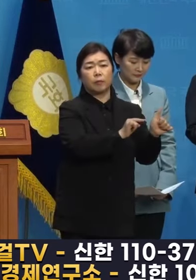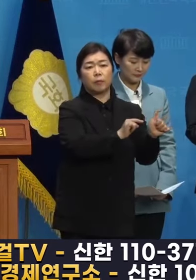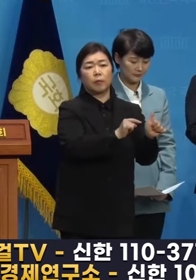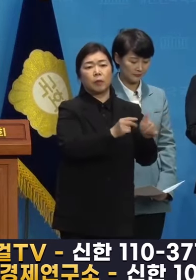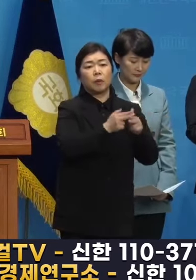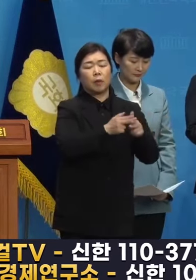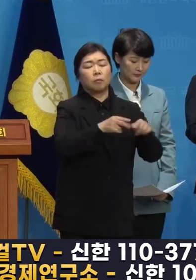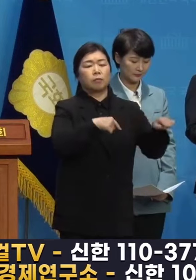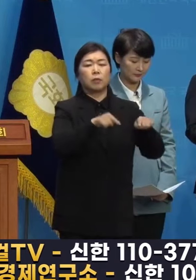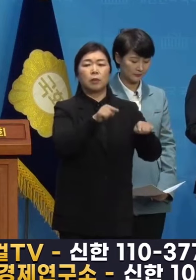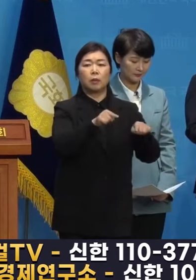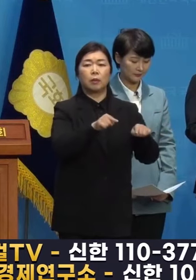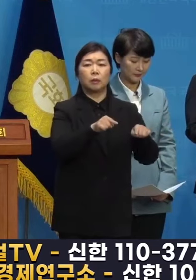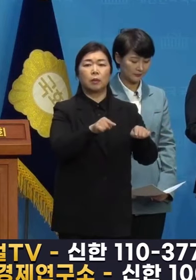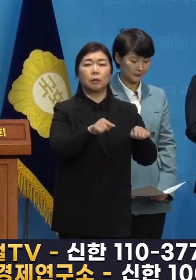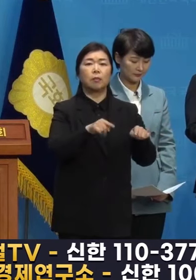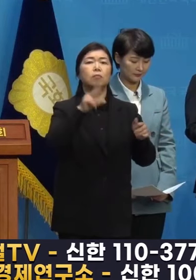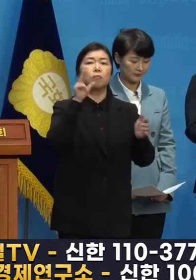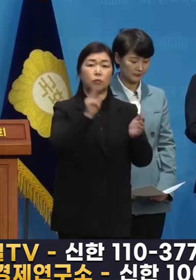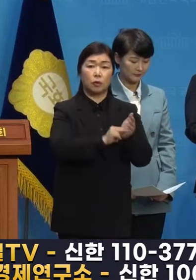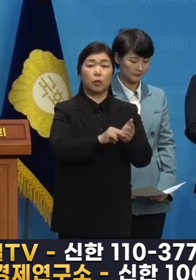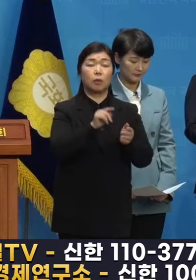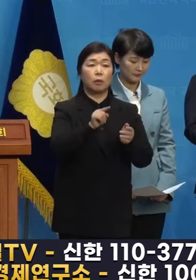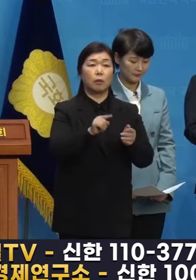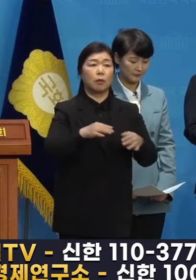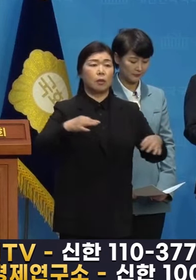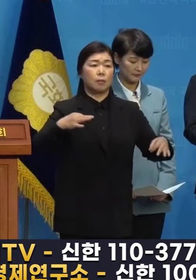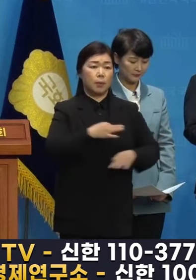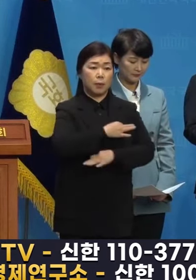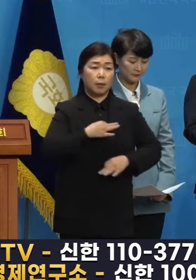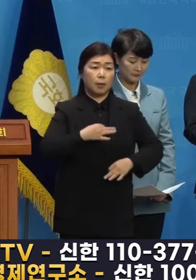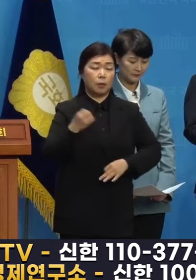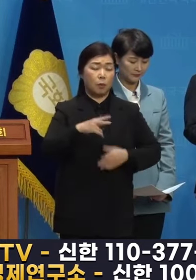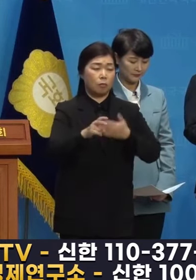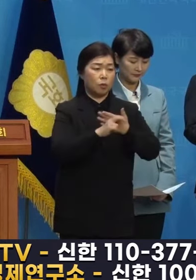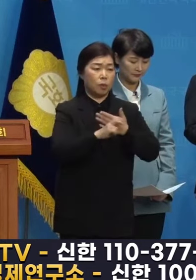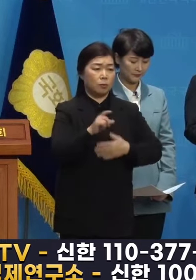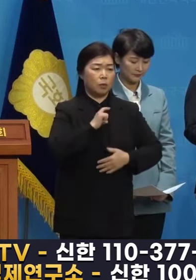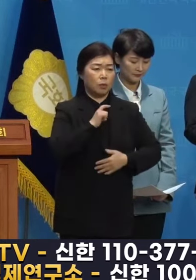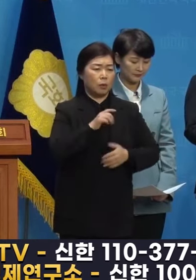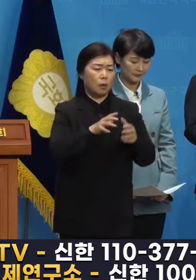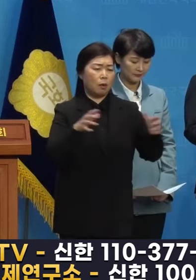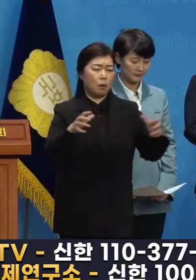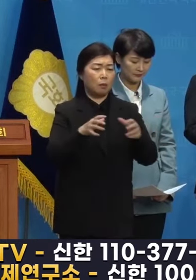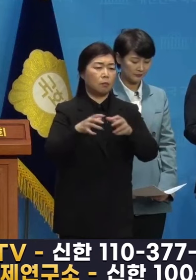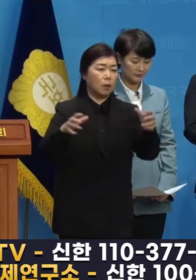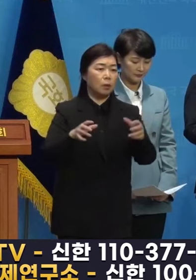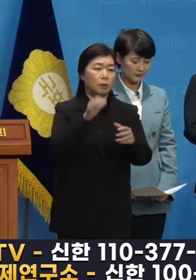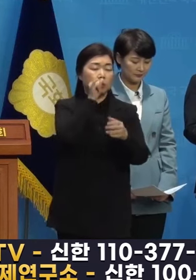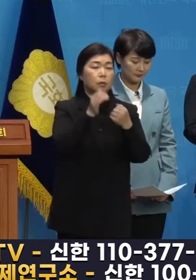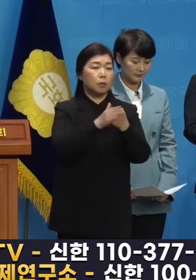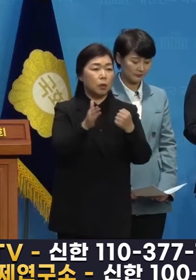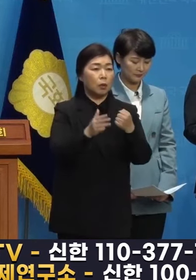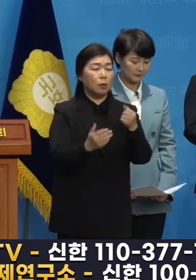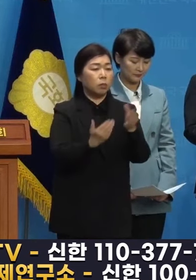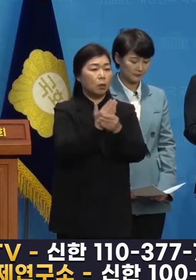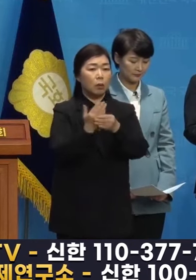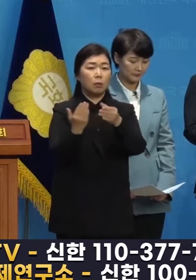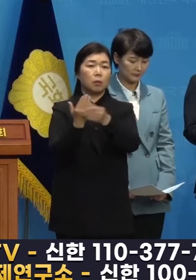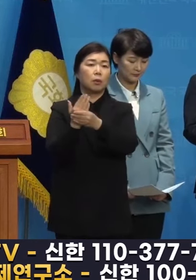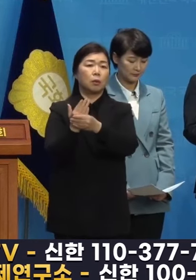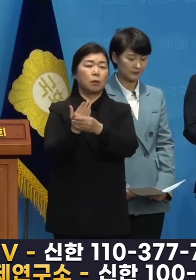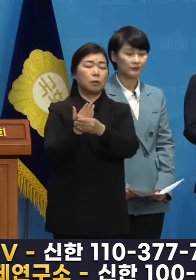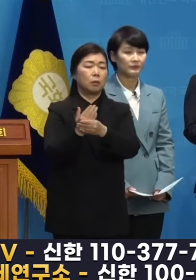비리 무속 비리 비선 세력의 비리와 불법 오이 끊임없이 터져 나오고 매번